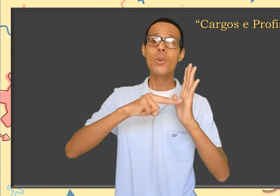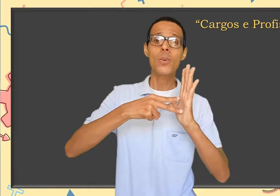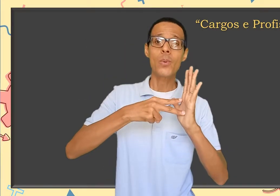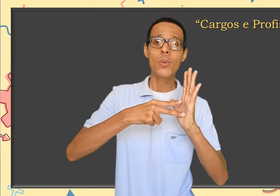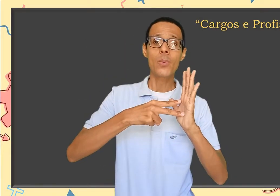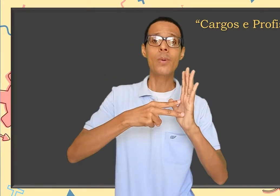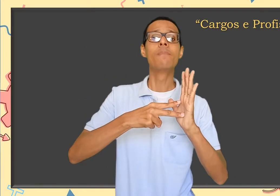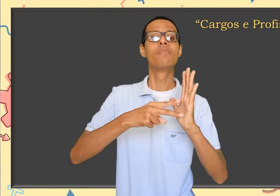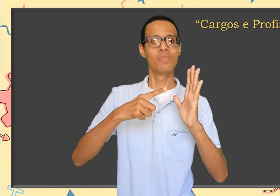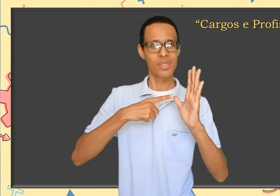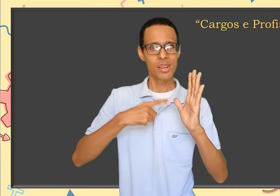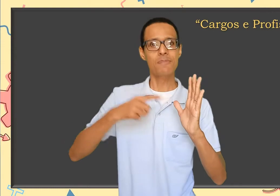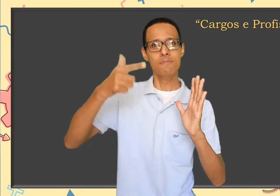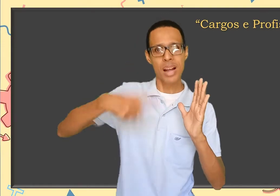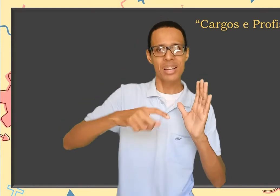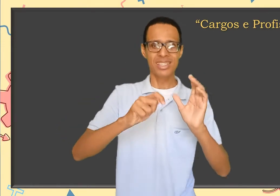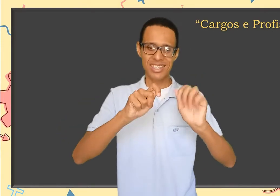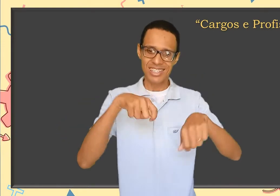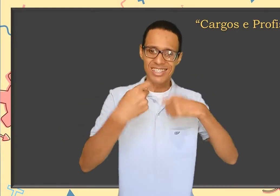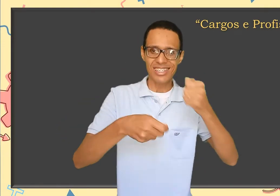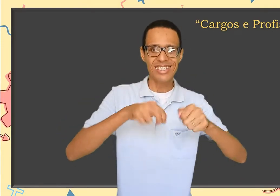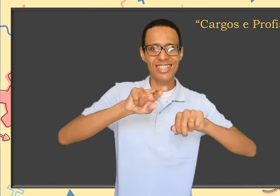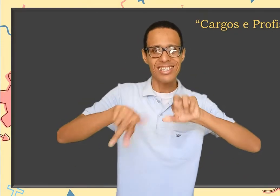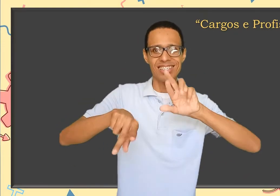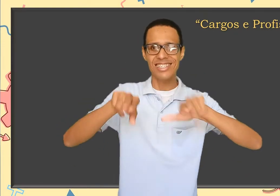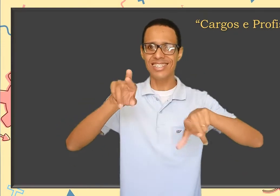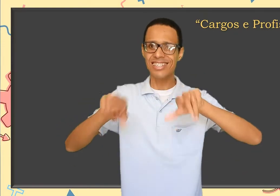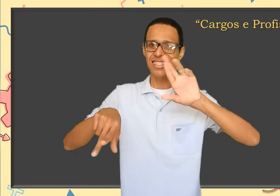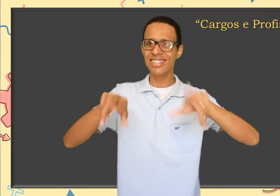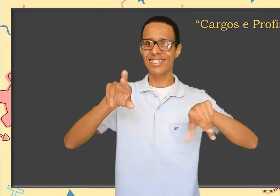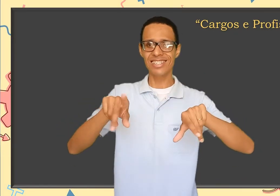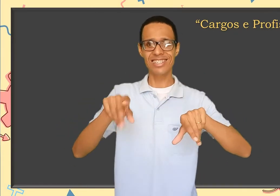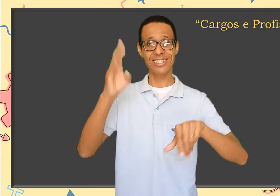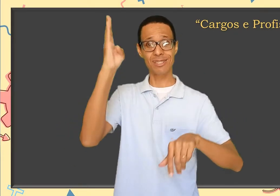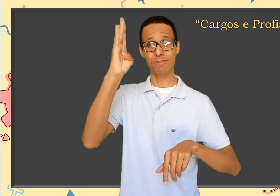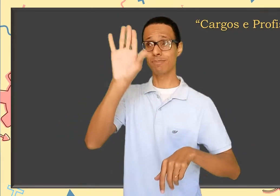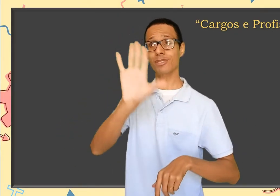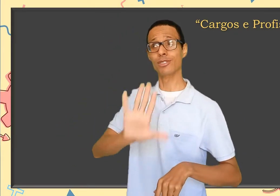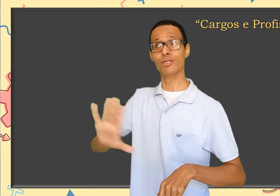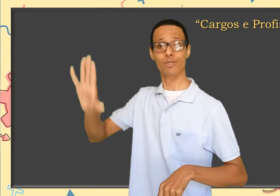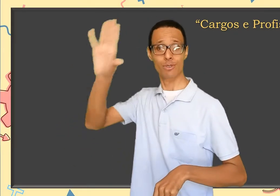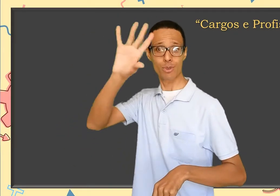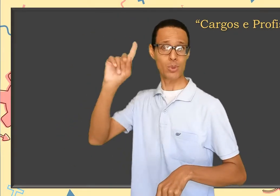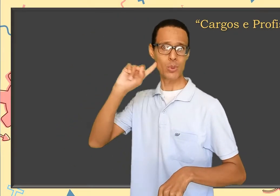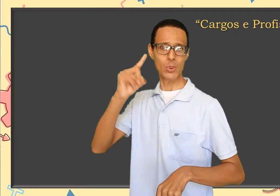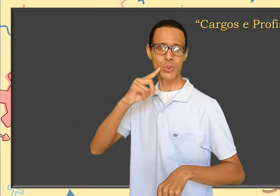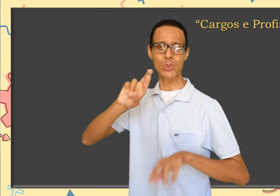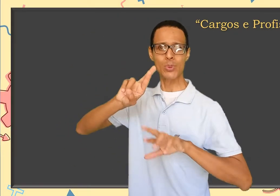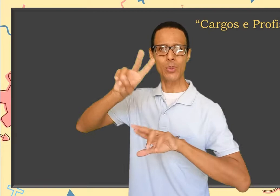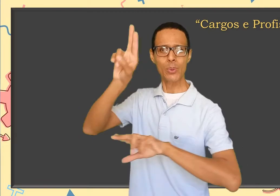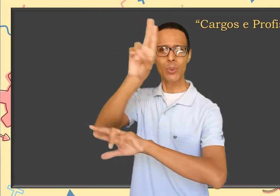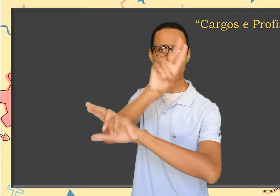entre parênteses, indicando que possivelmente irá aparecer uma outra variação.